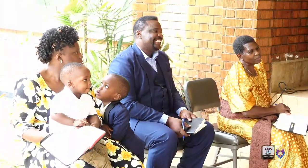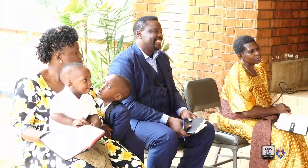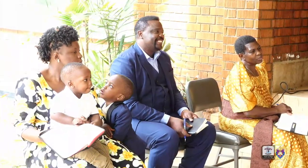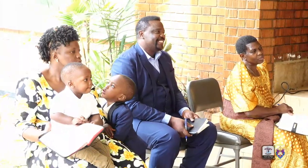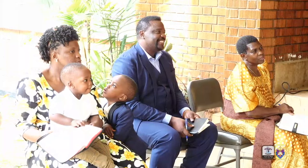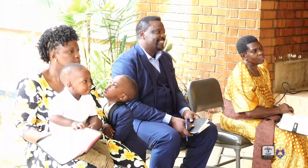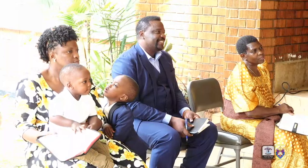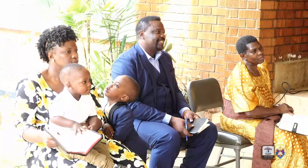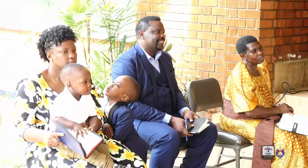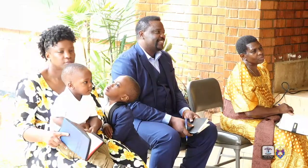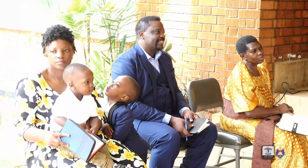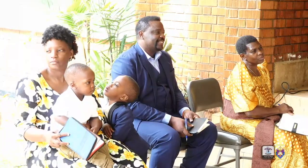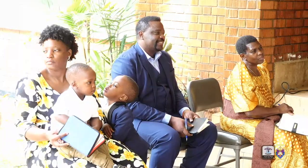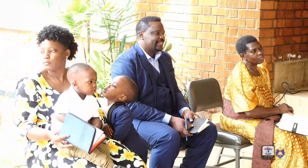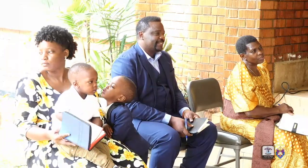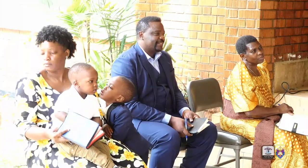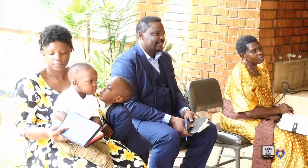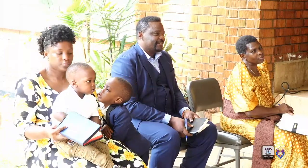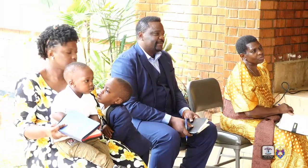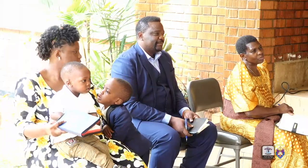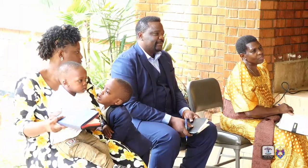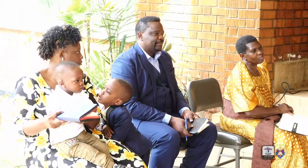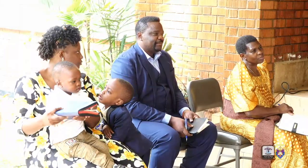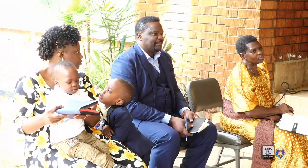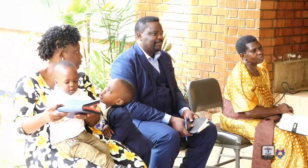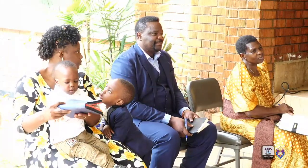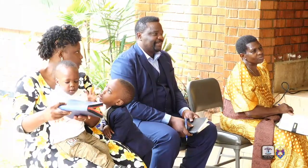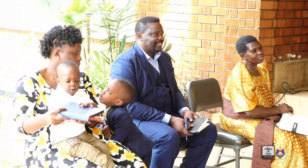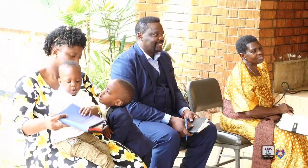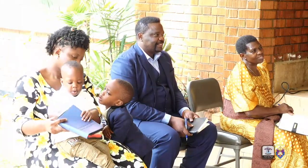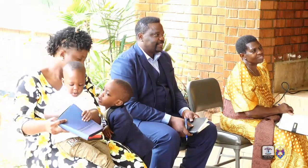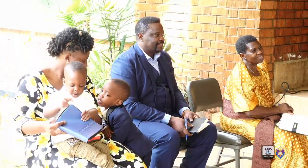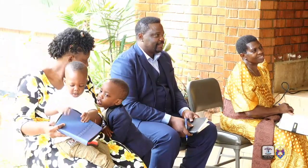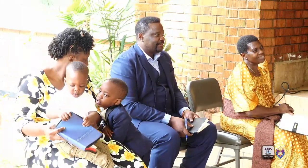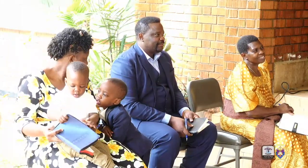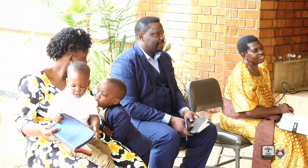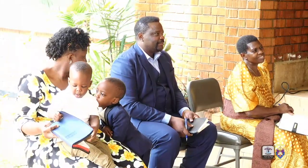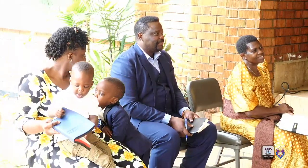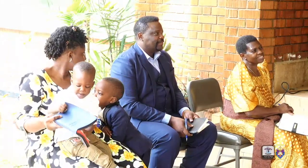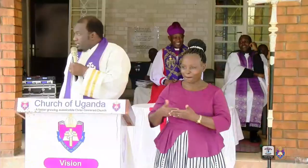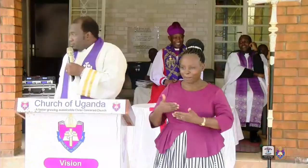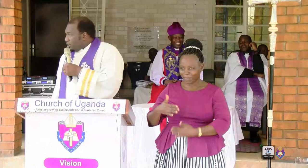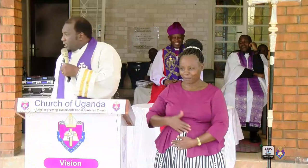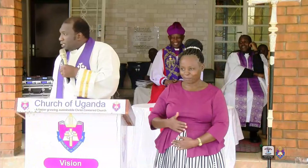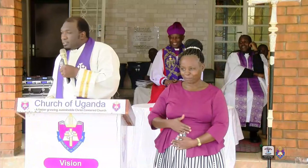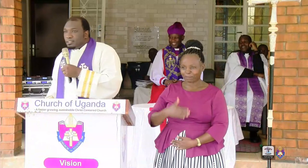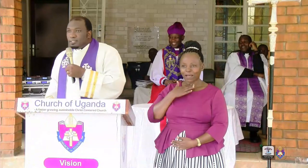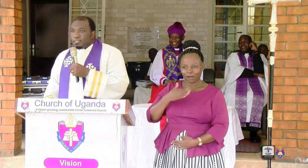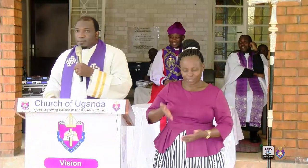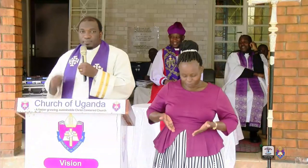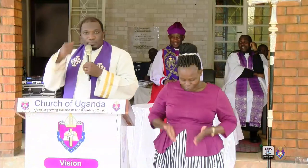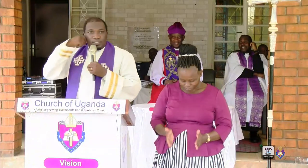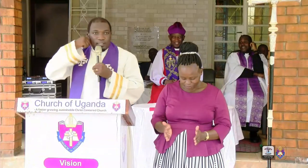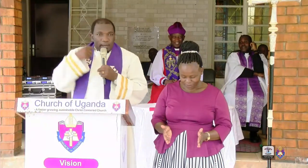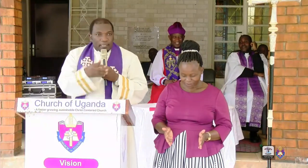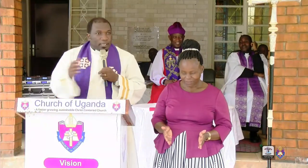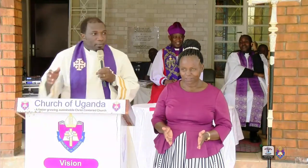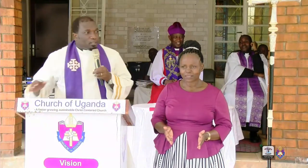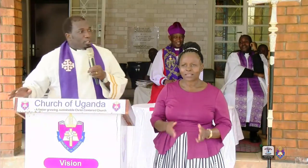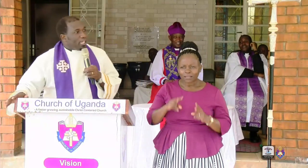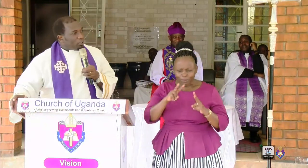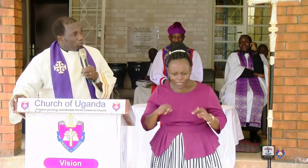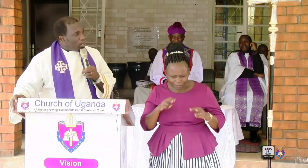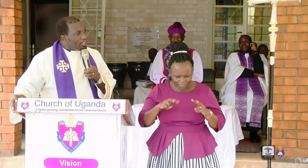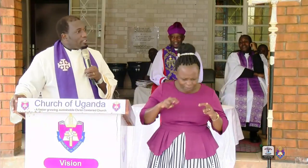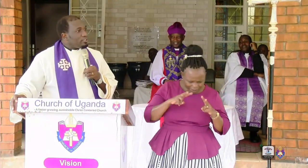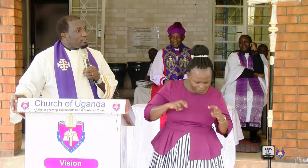Chiwumulo. N'ogenda mu ddwaliro n'ogamba abasawo nti abange nina omwana wano njagala kuzaala. Bakibira kibira